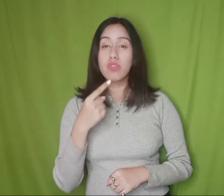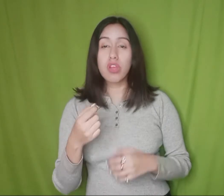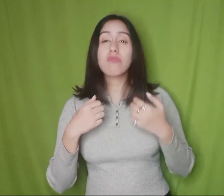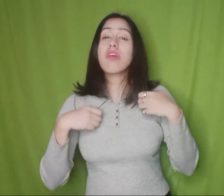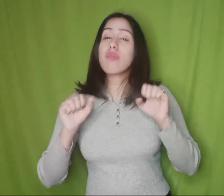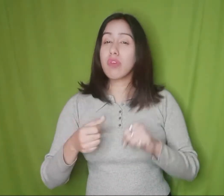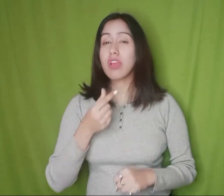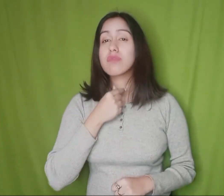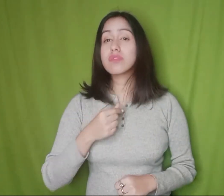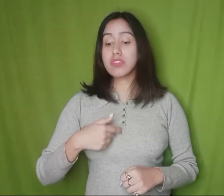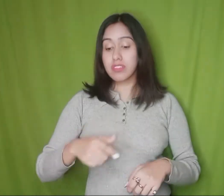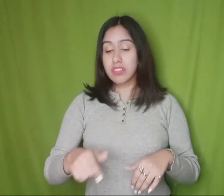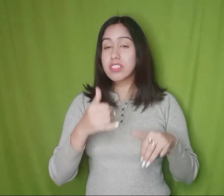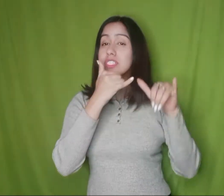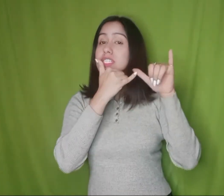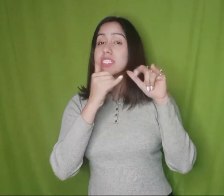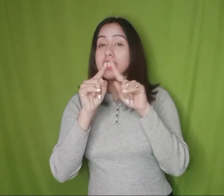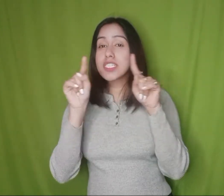गुरुवर आप ये मूर्ति मुझे दे दीजिए।